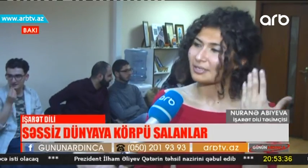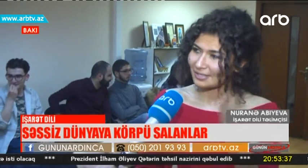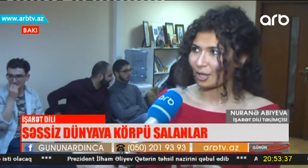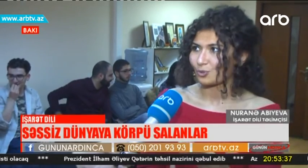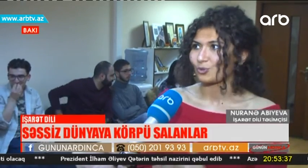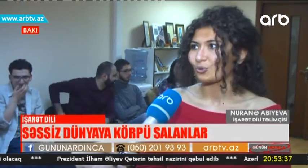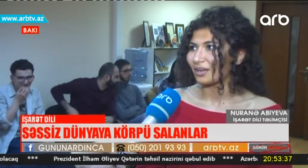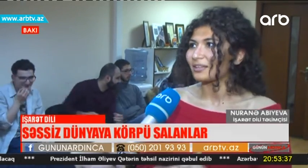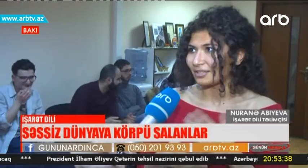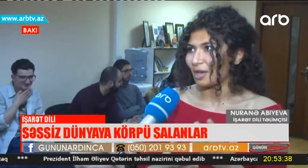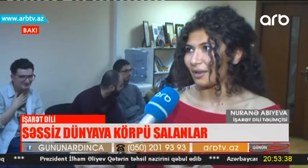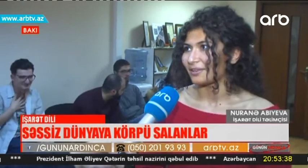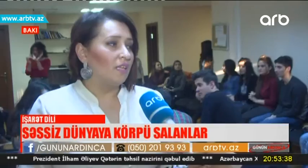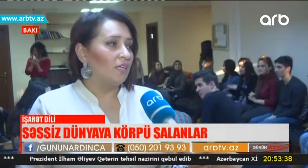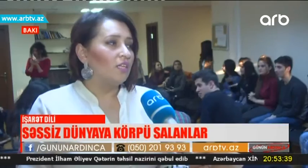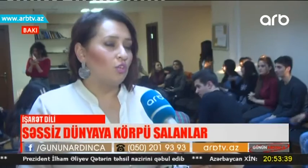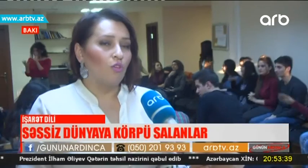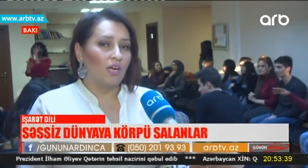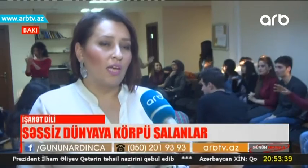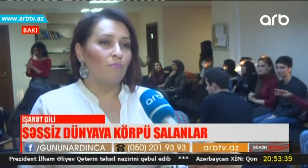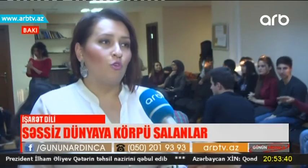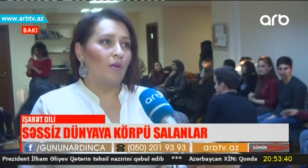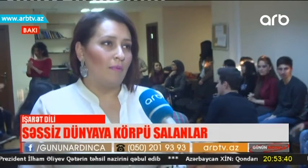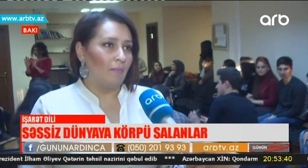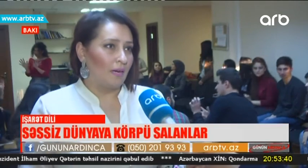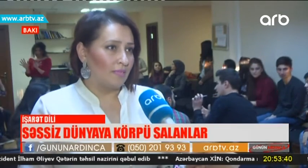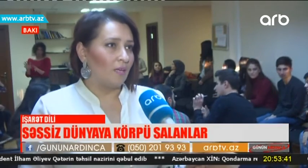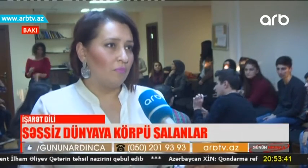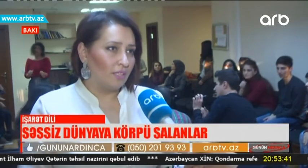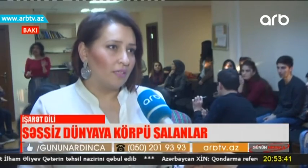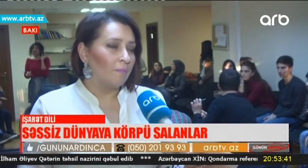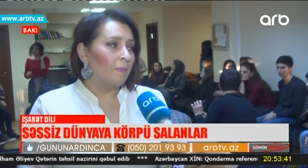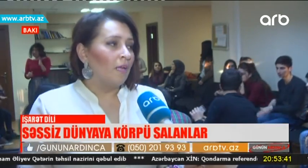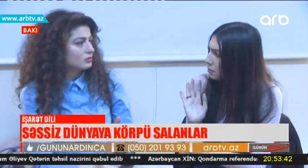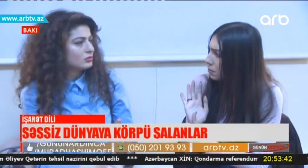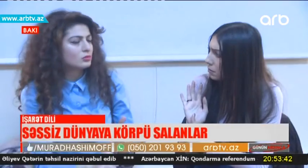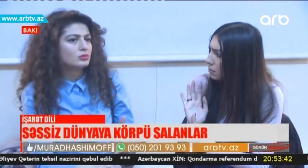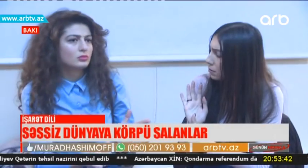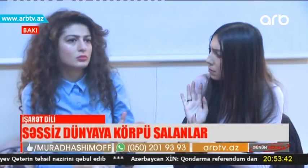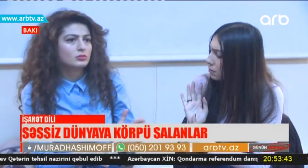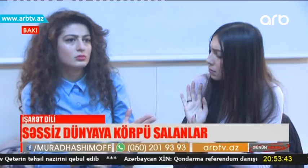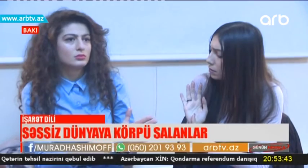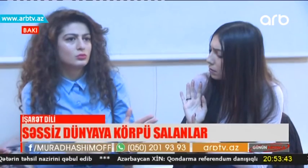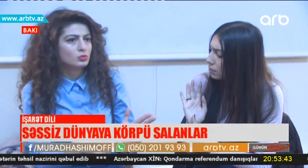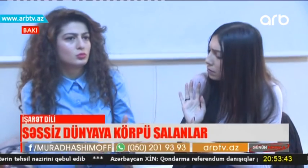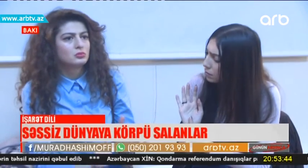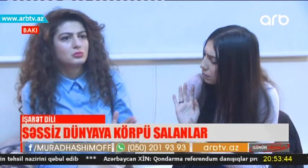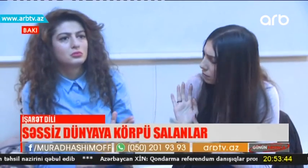salam sözünü onlara deyə bilək. Birliyin sədri bildirir ki, bugün onların ən böyük problemi, məhdudiyyəti ilə yanaşı istedadı da olan